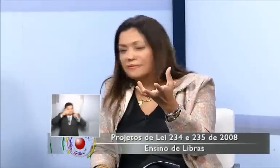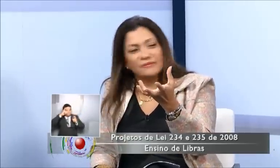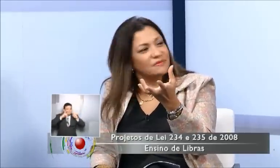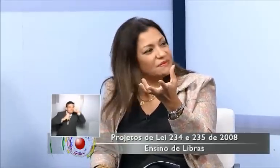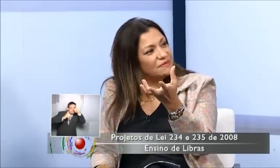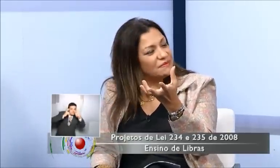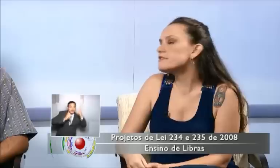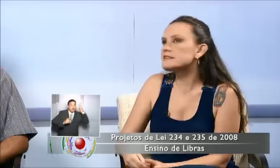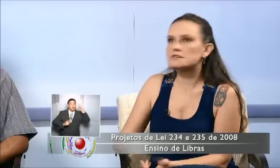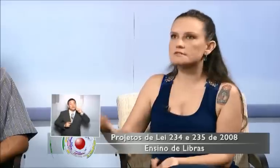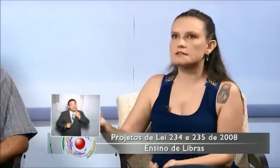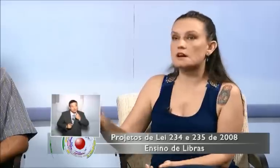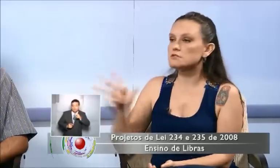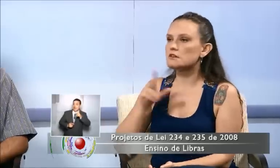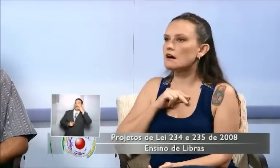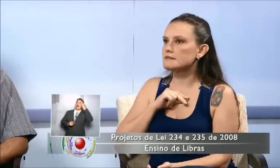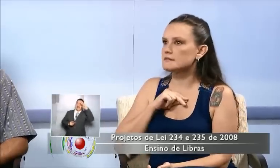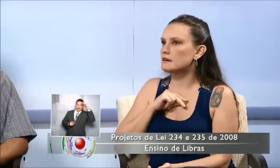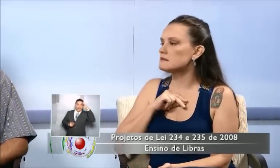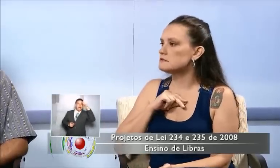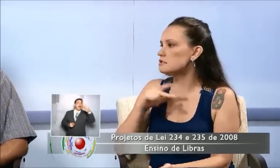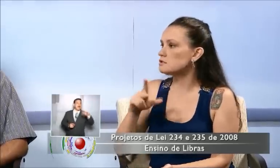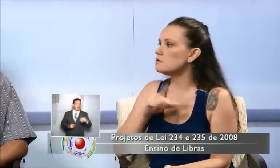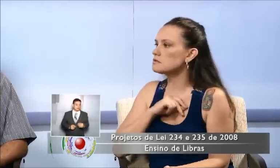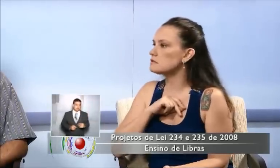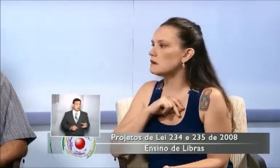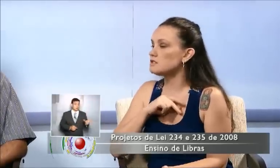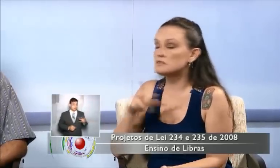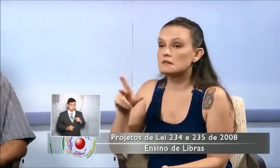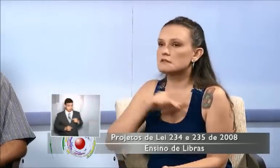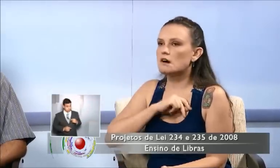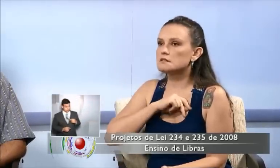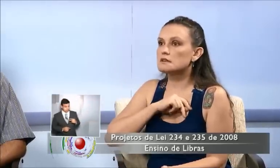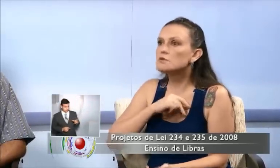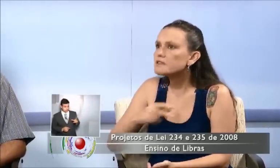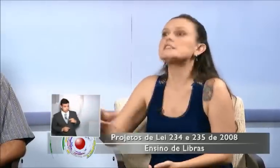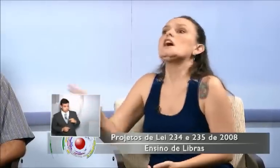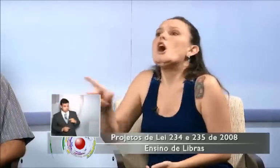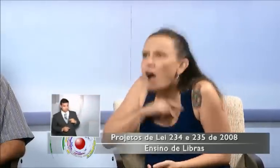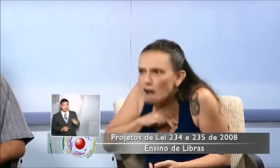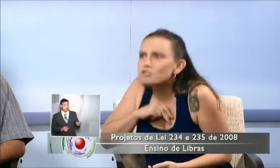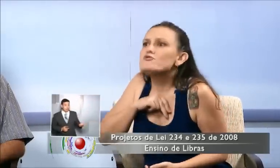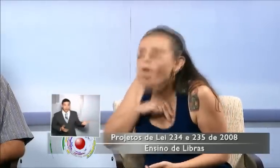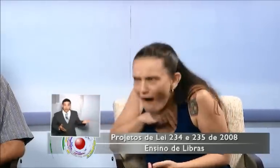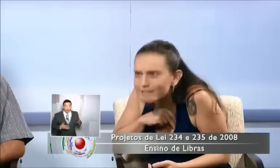o rosto. Então, não adianta eu fazer só o sinal de nossa, de susto, né? De nossa, não, tem que fazer